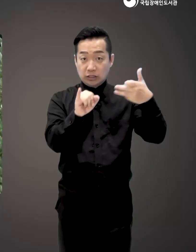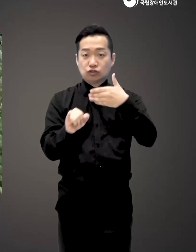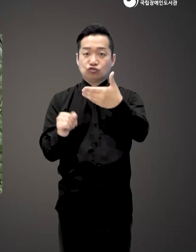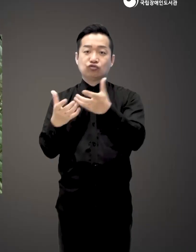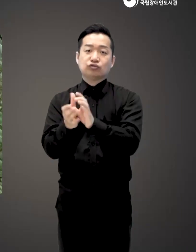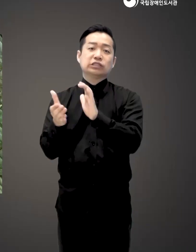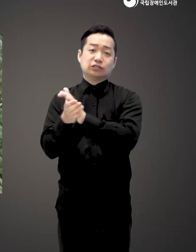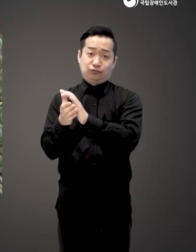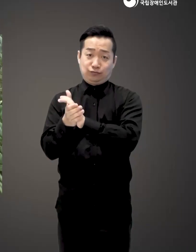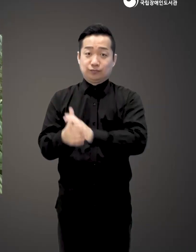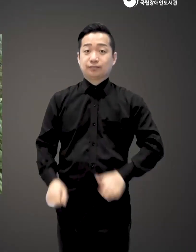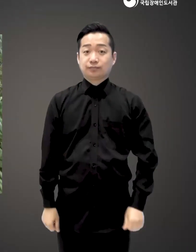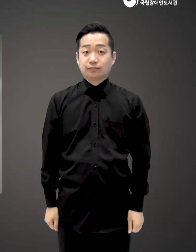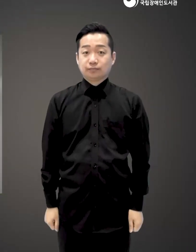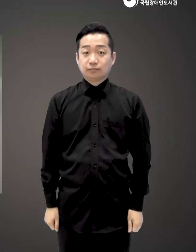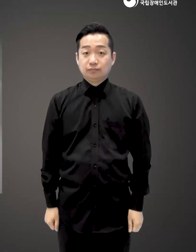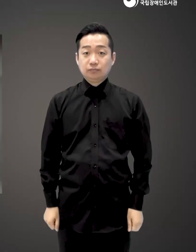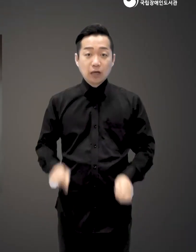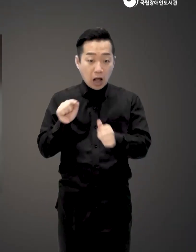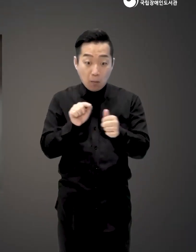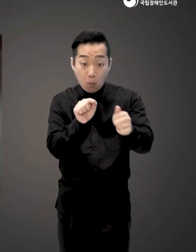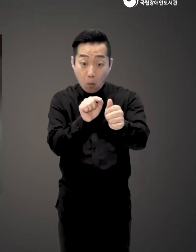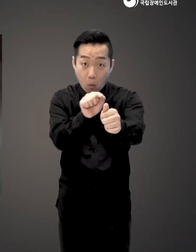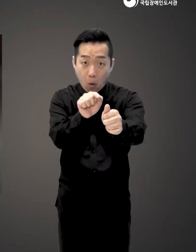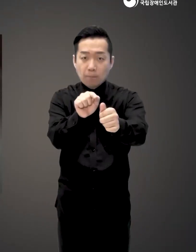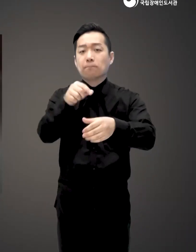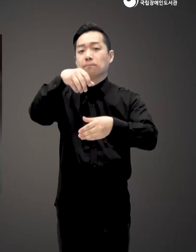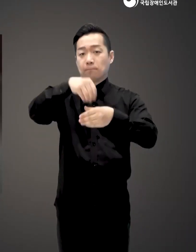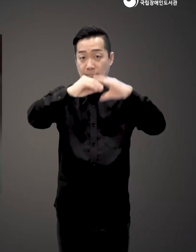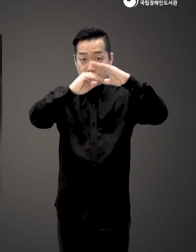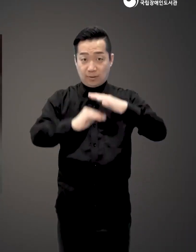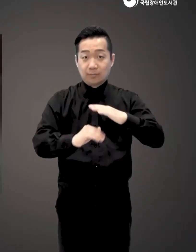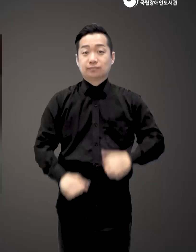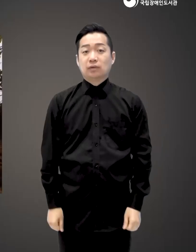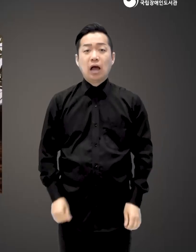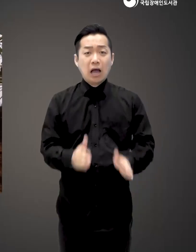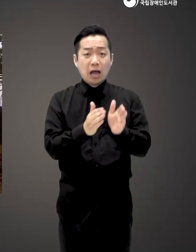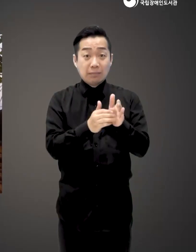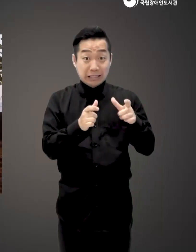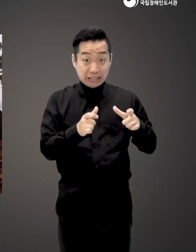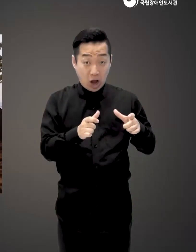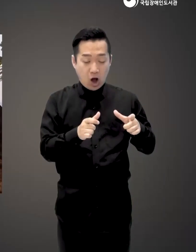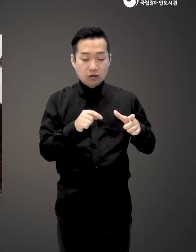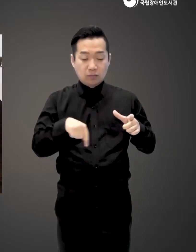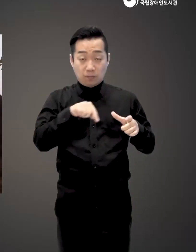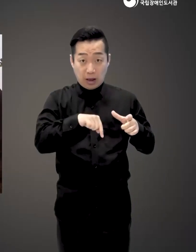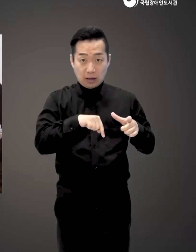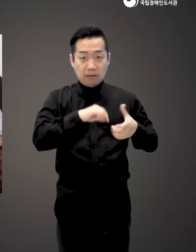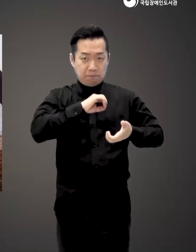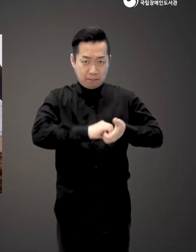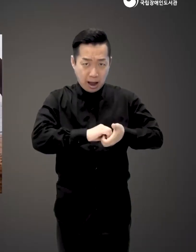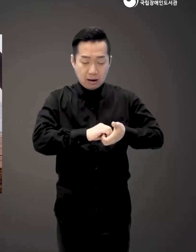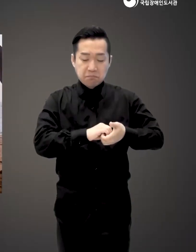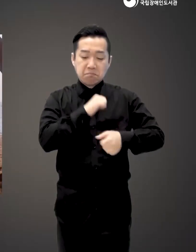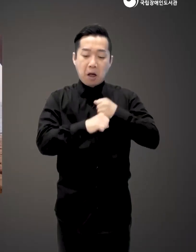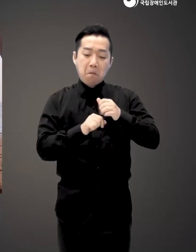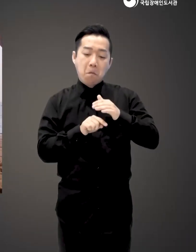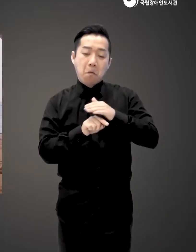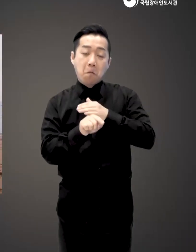버니와 9그룹 친구들. 그들의 모험이 담겨져 있습니다. 비밀리에 제한구역 밖으로 나가는